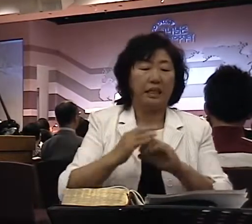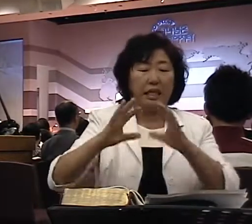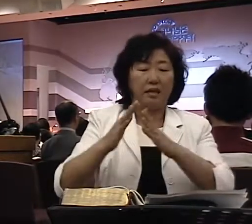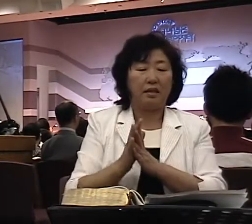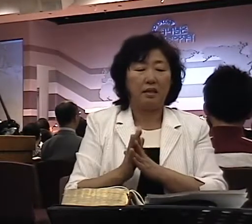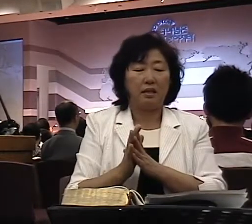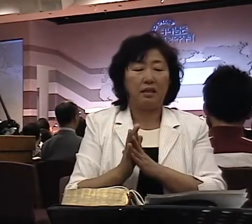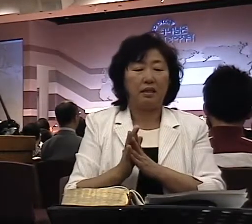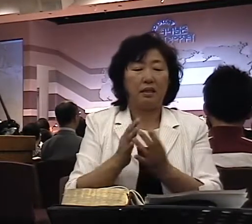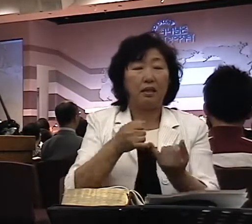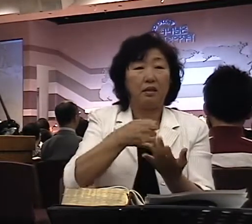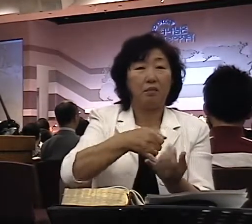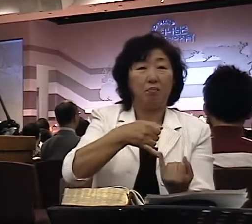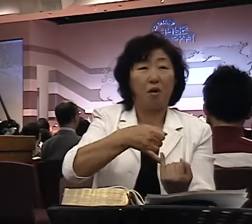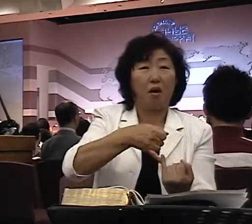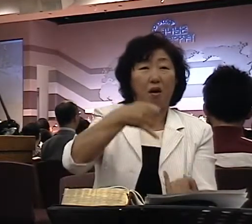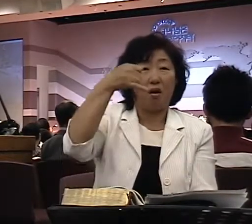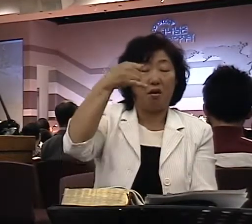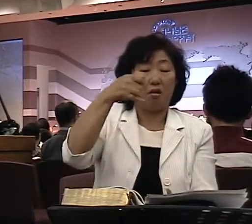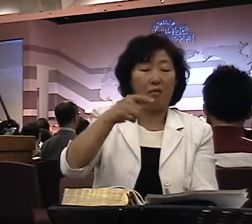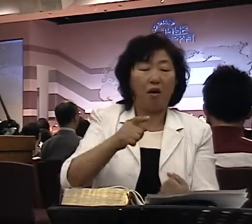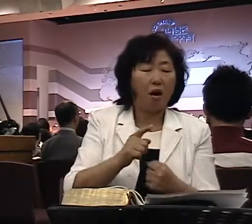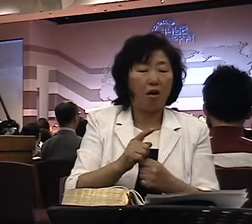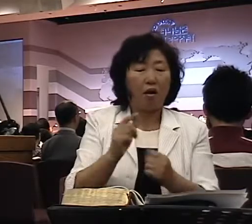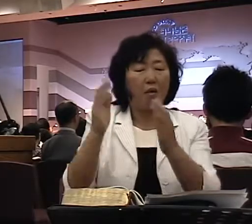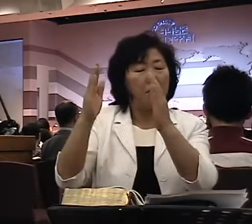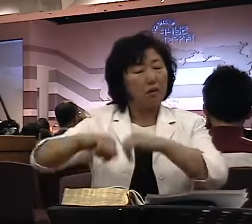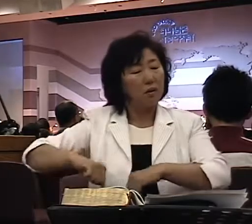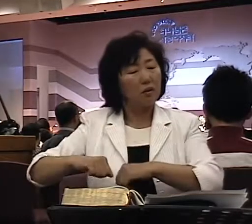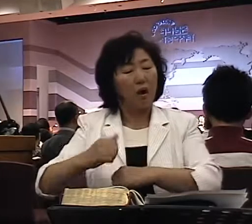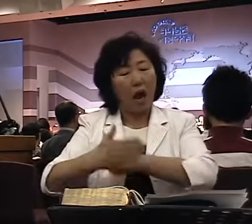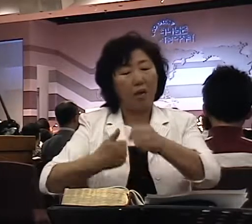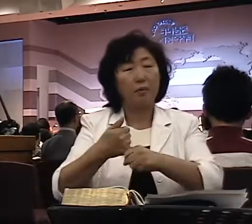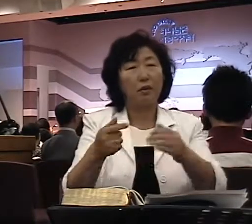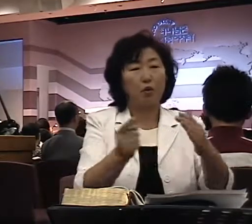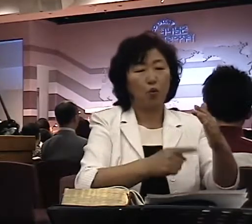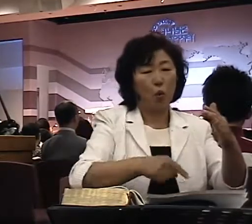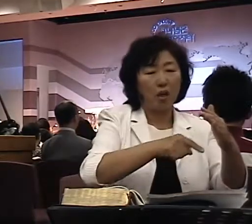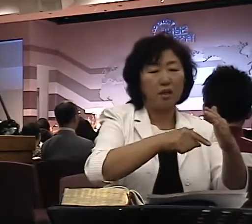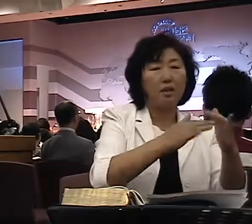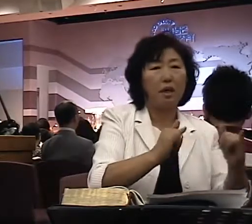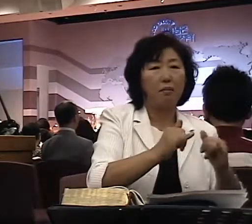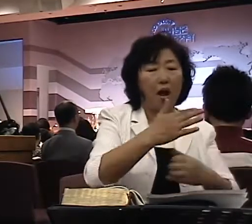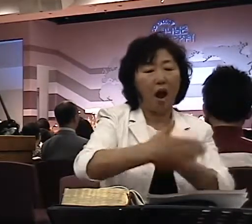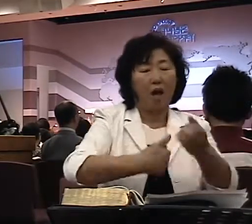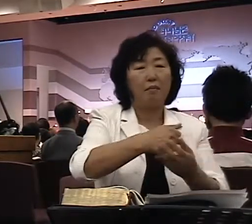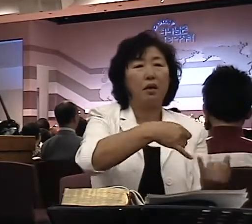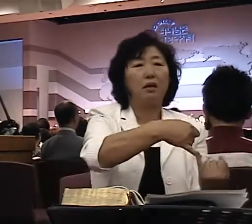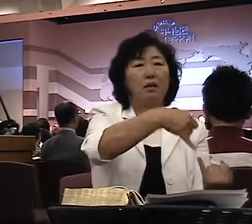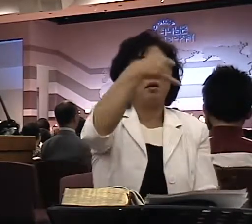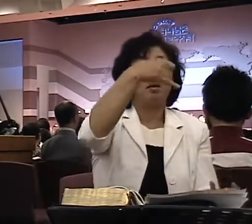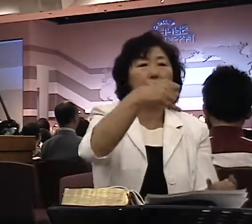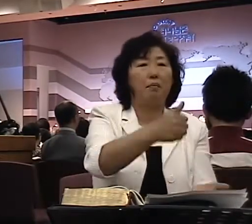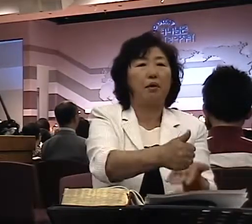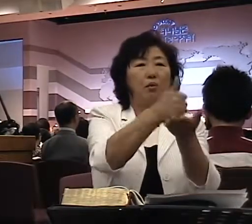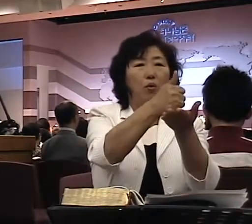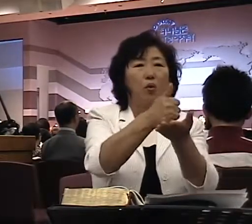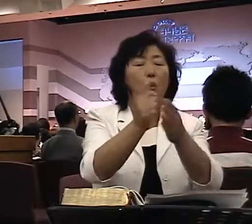있을지라도 하나님께 속한 사람으로서 하나님의 기준을 받들고 사는